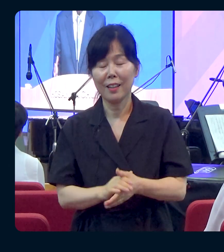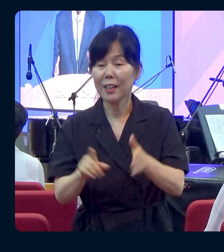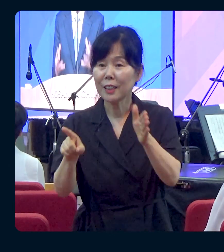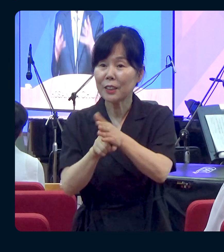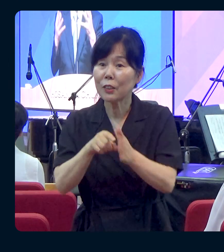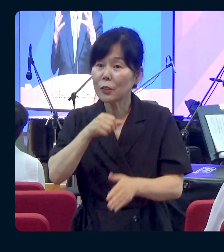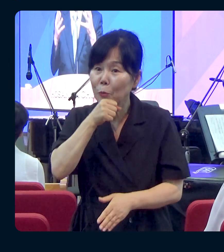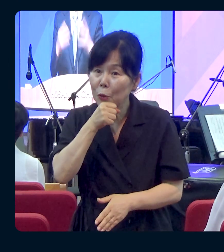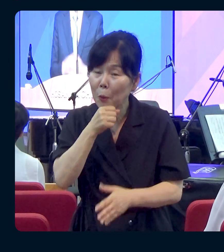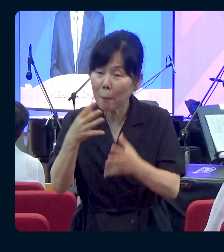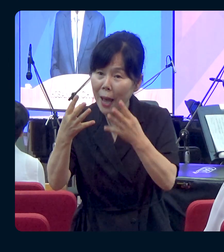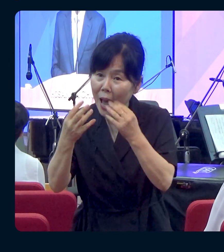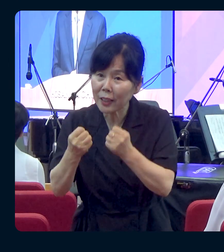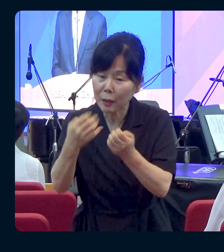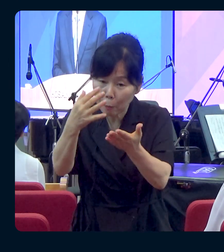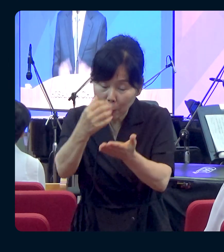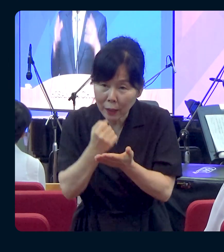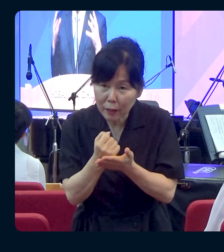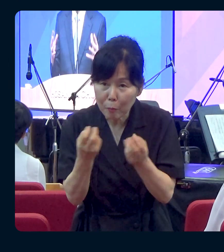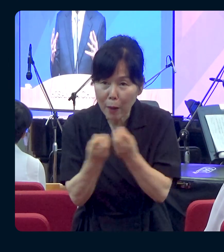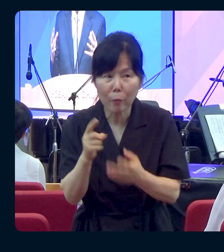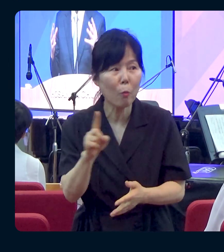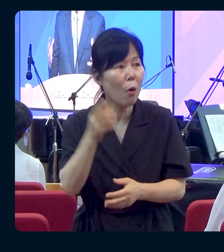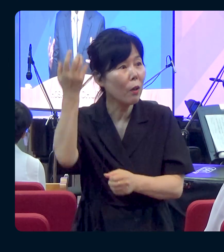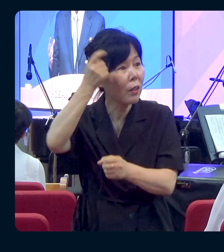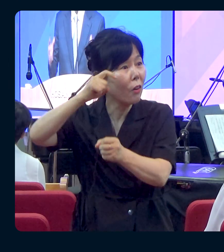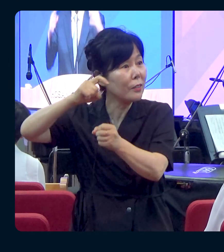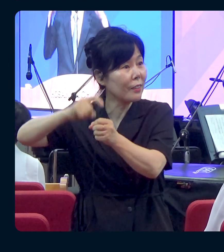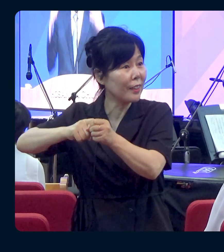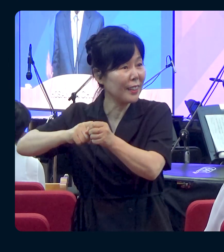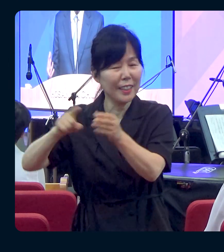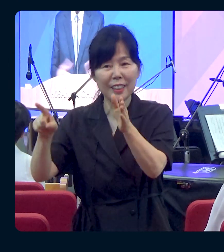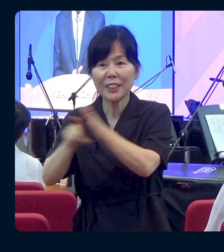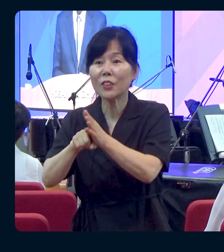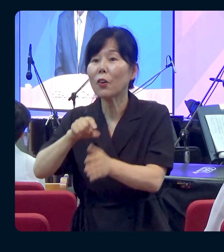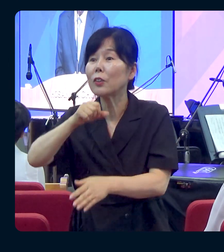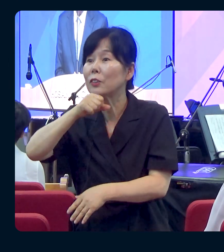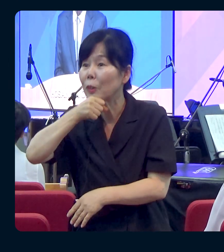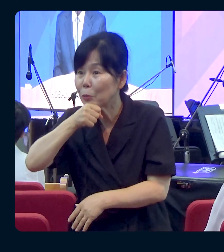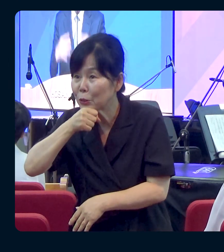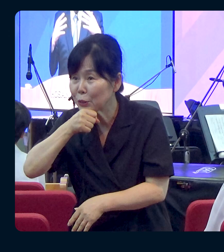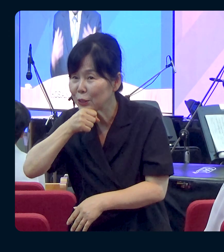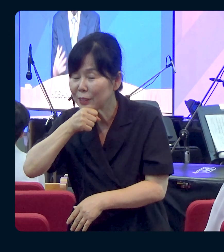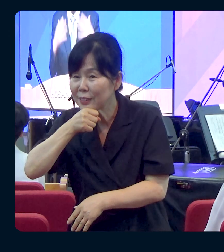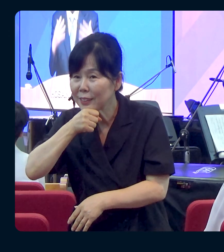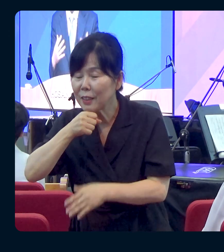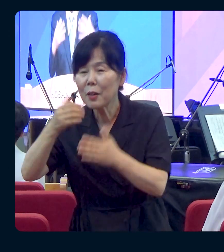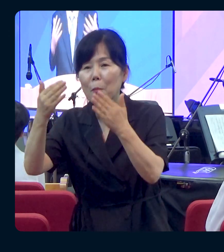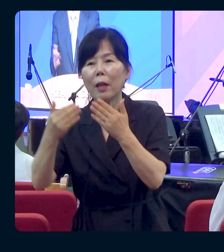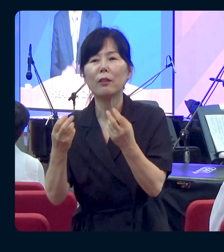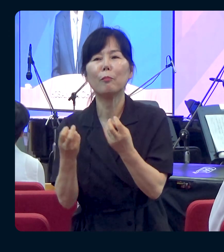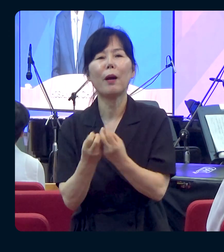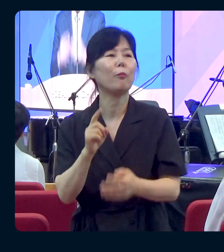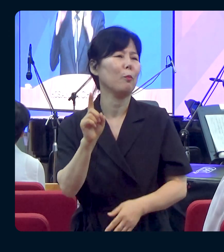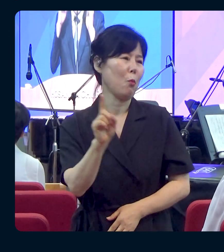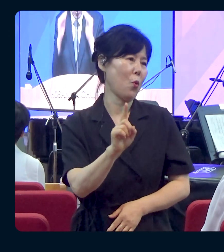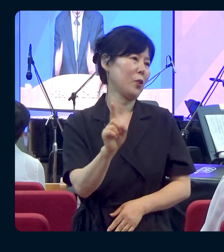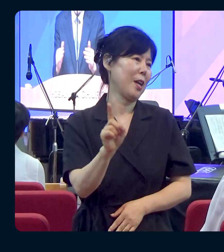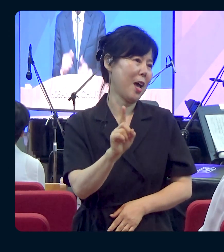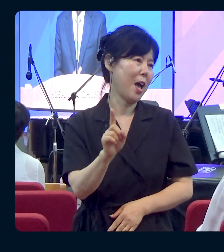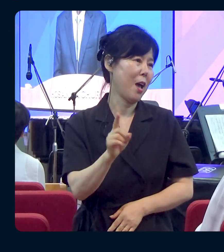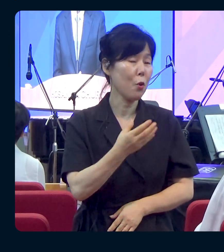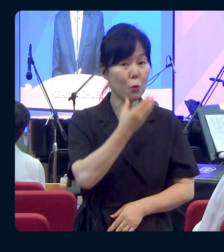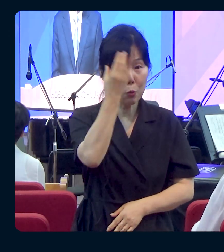그런데 어떤 것이 크레딧 스코어를 많이 얻을 수 있는 것인가? 영적인 우리 인생에서 어떤 것이 크레딧